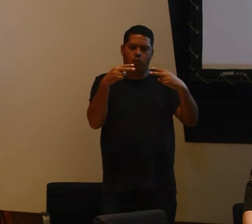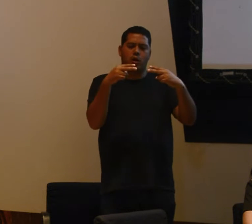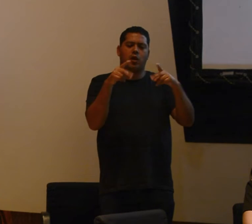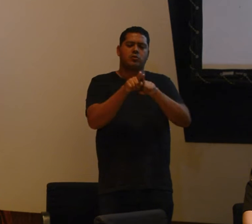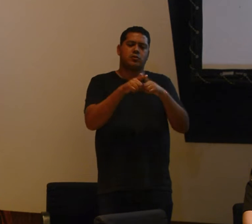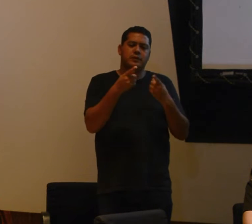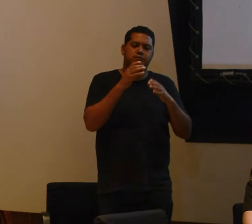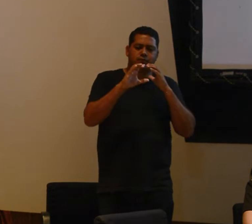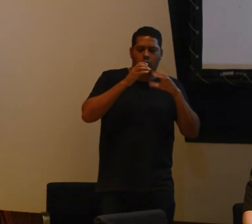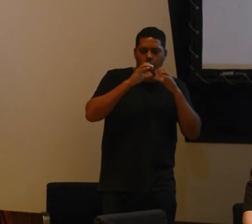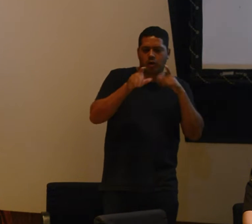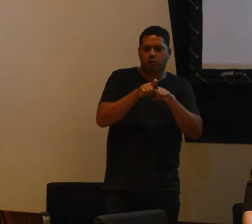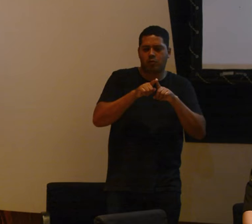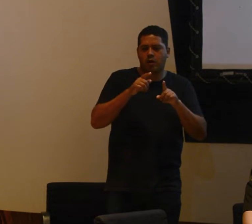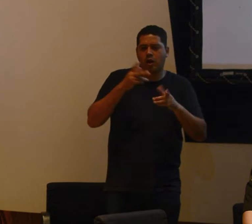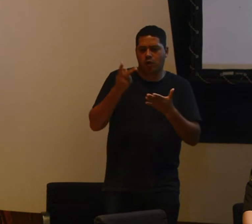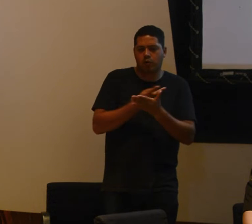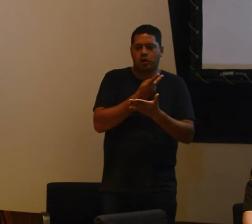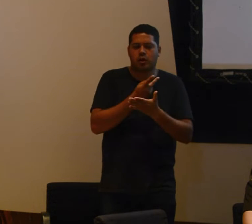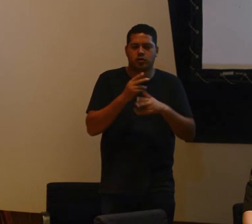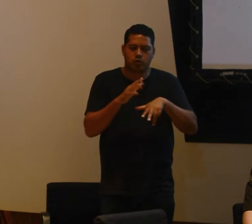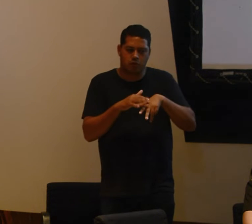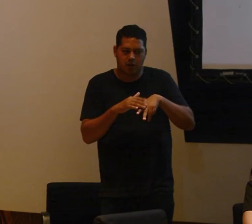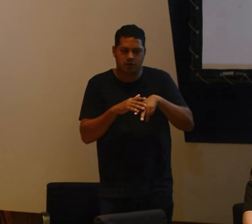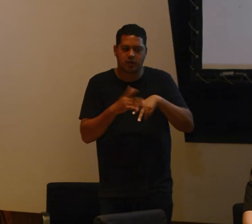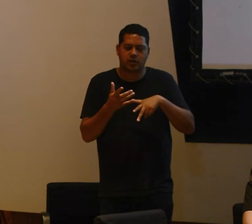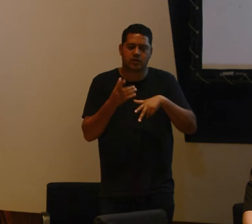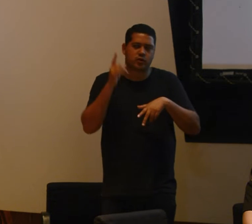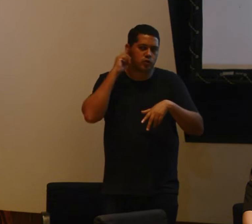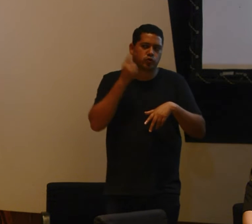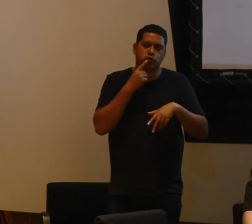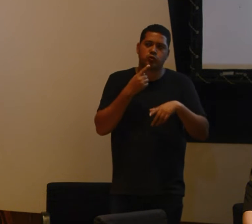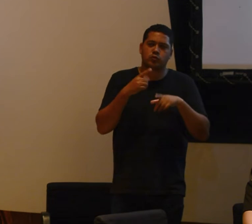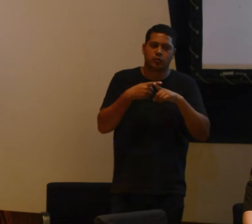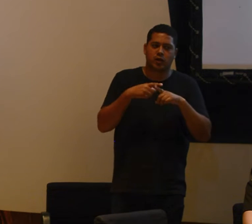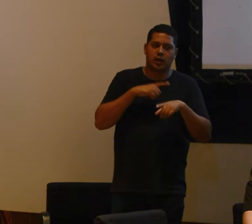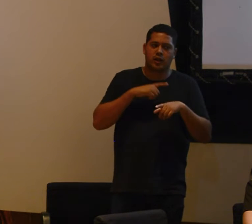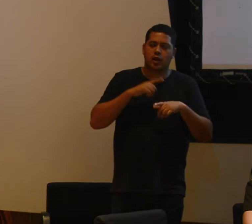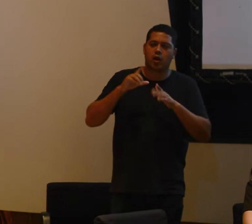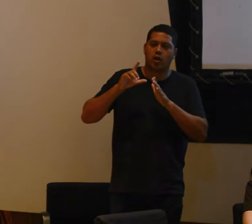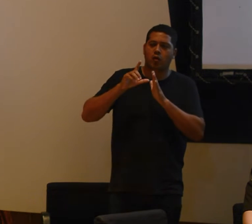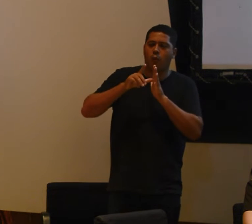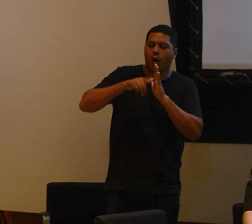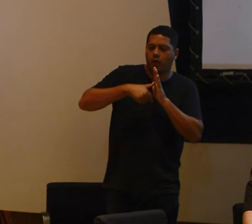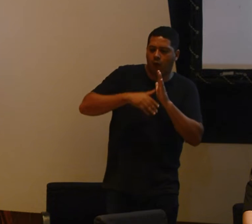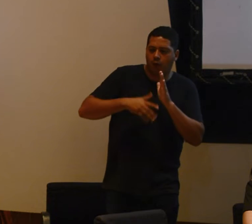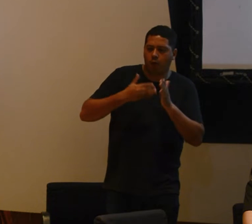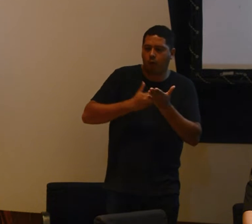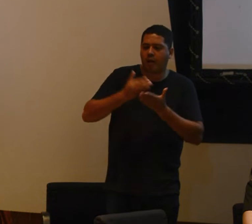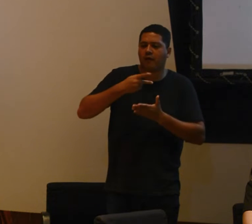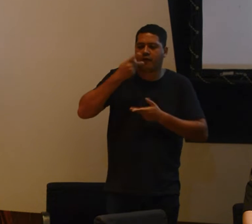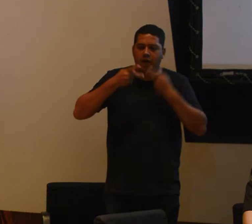na comunicação, que também acontece no paciente com perda auditiva, em que ele tem a questão do atraso da fala e também um